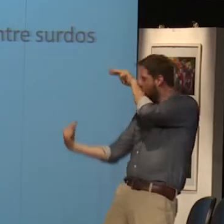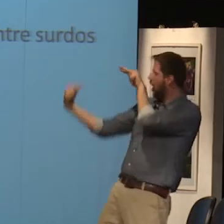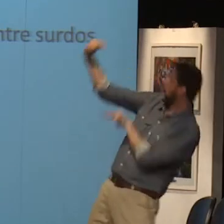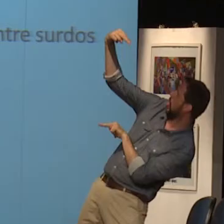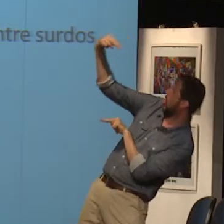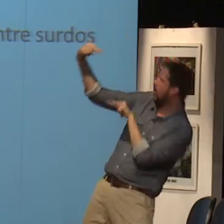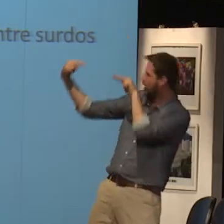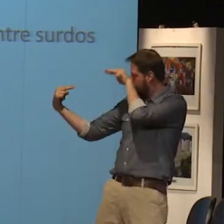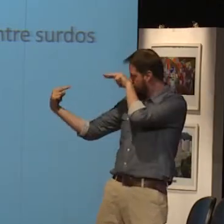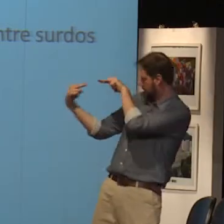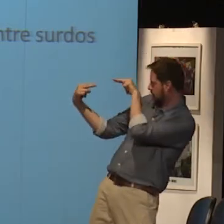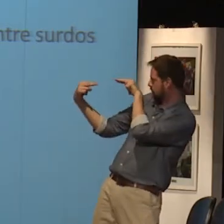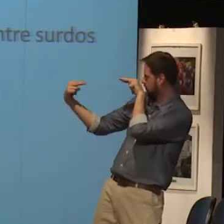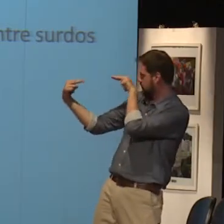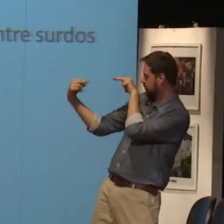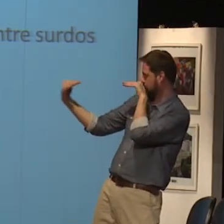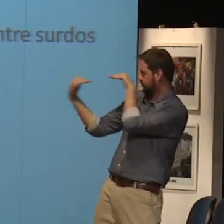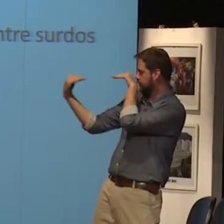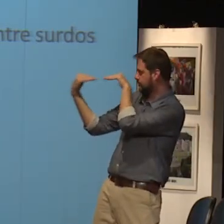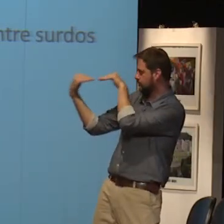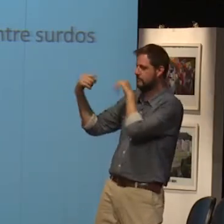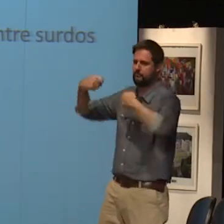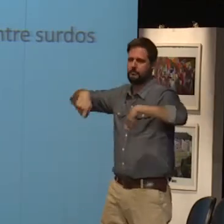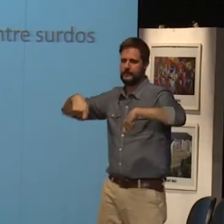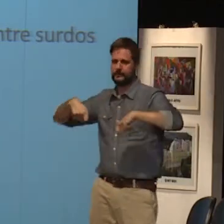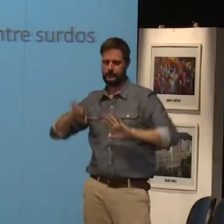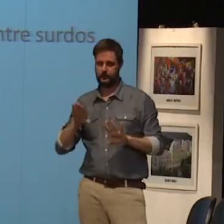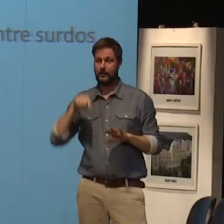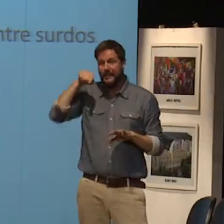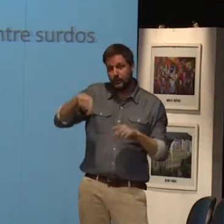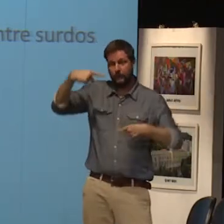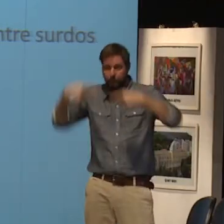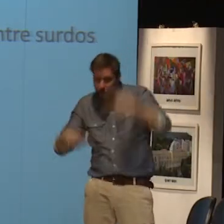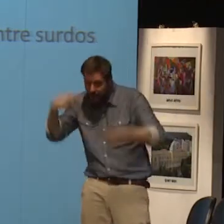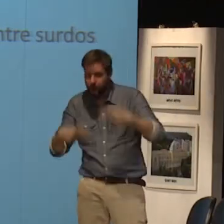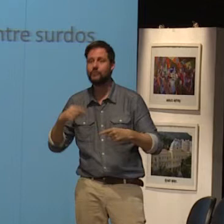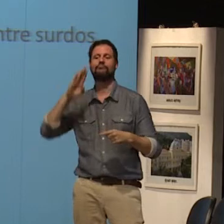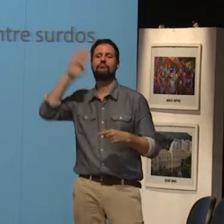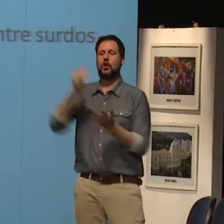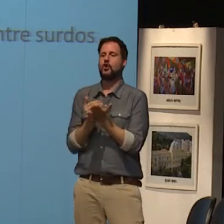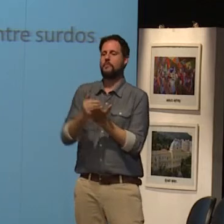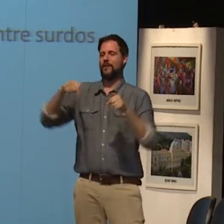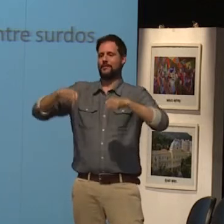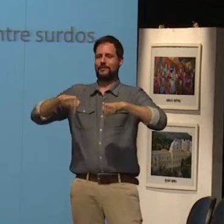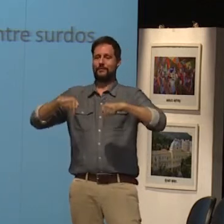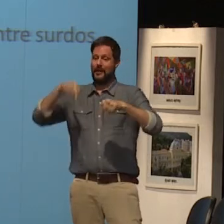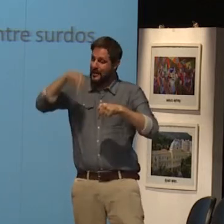sempre... Você não está vendo de nível menor ou maior o surdo. Você está no mesmo nível, você está discutindo com